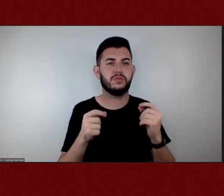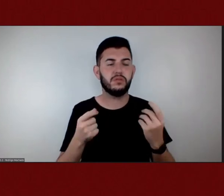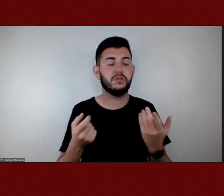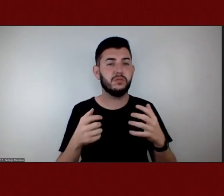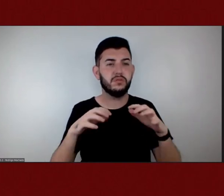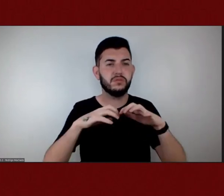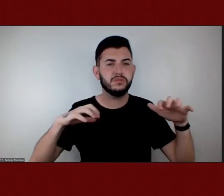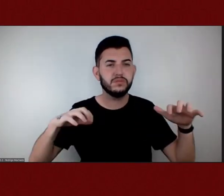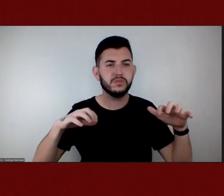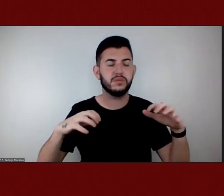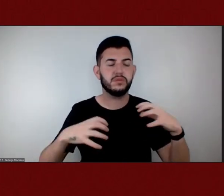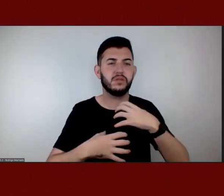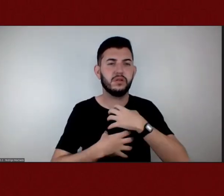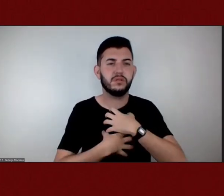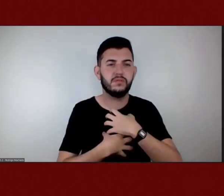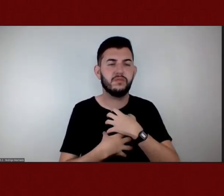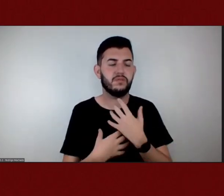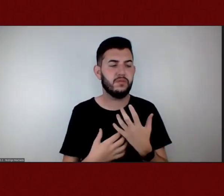forma,